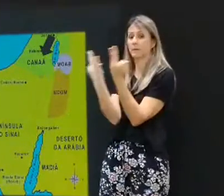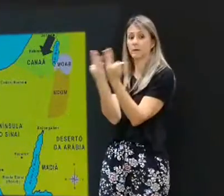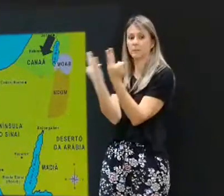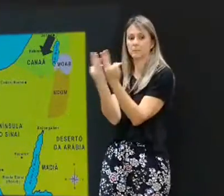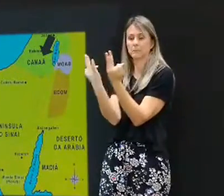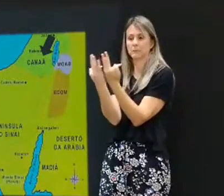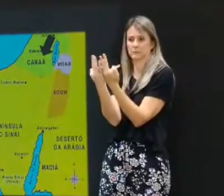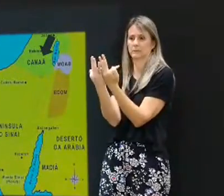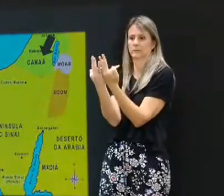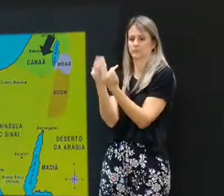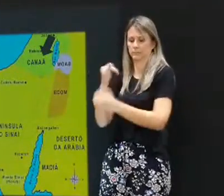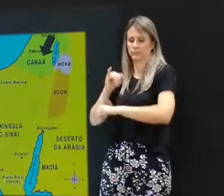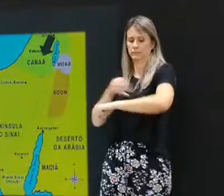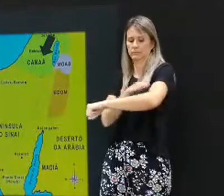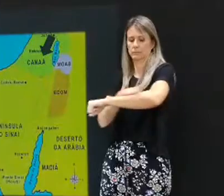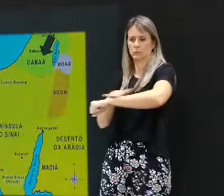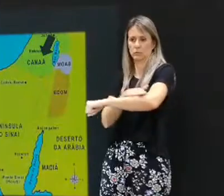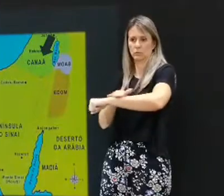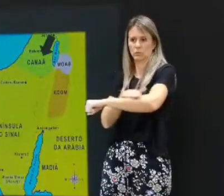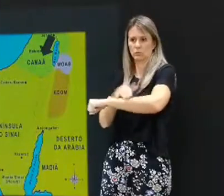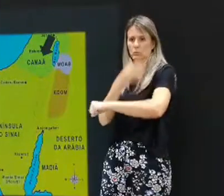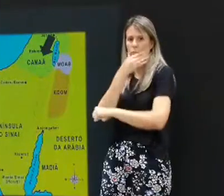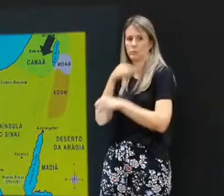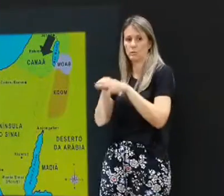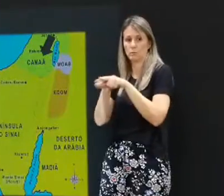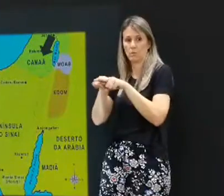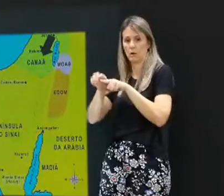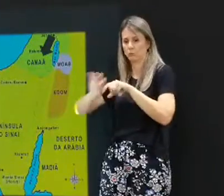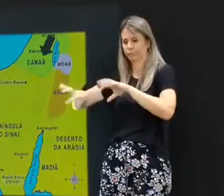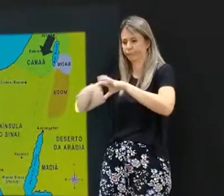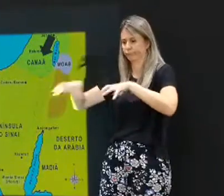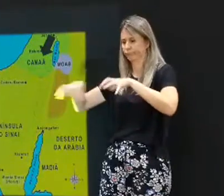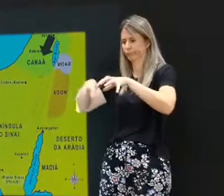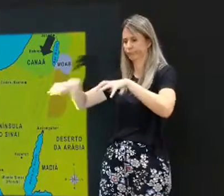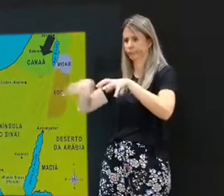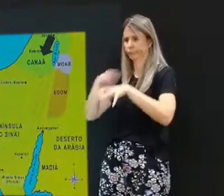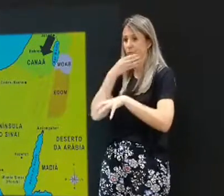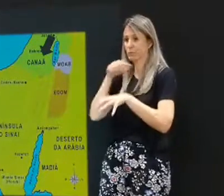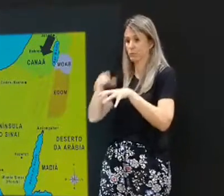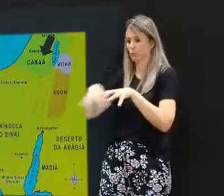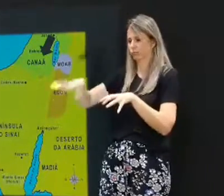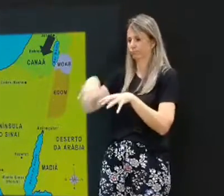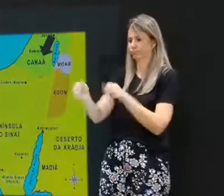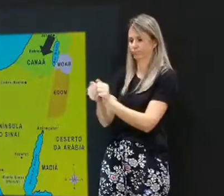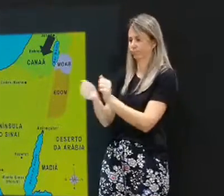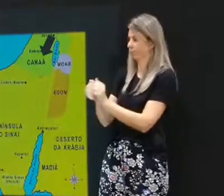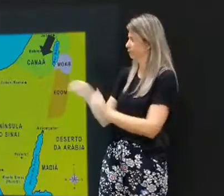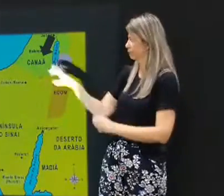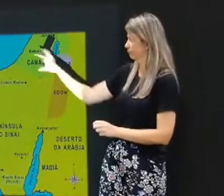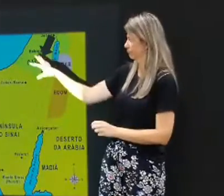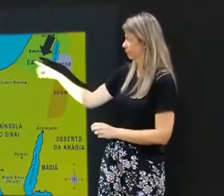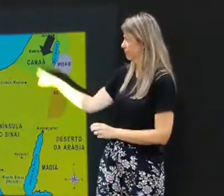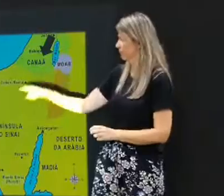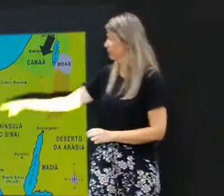isso aqui. A família de Jacó, né? Eles ficaram